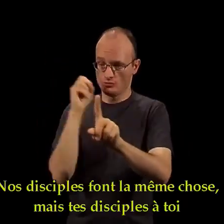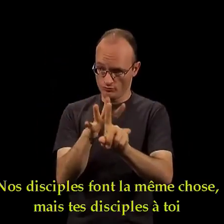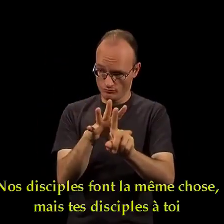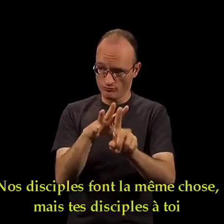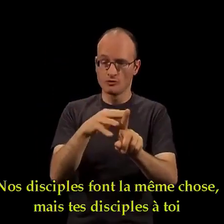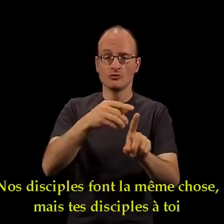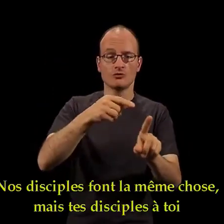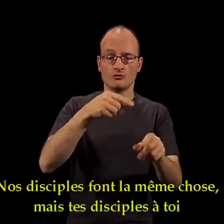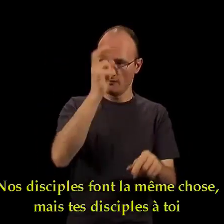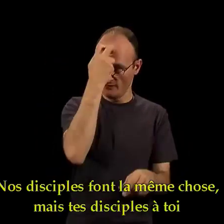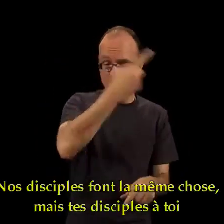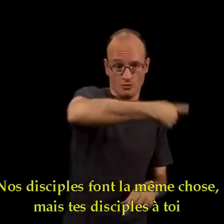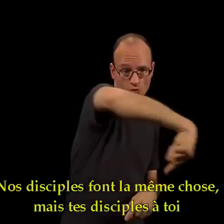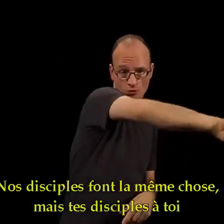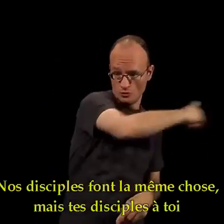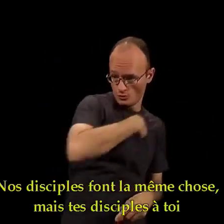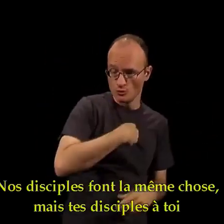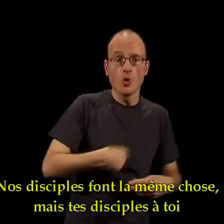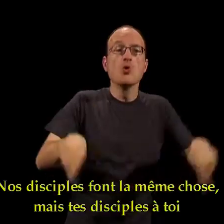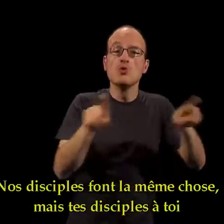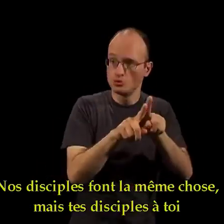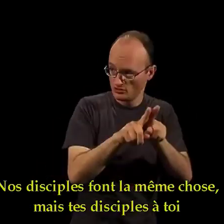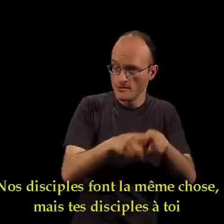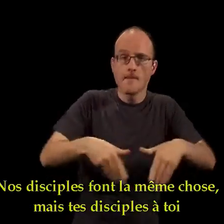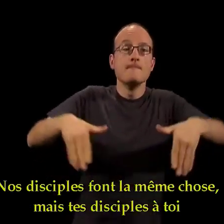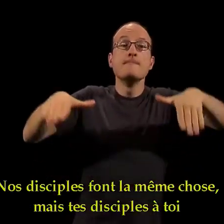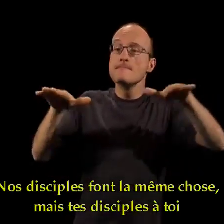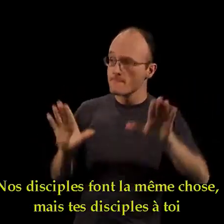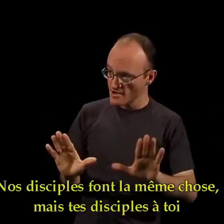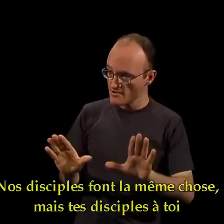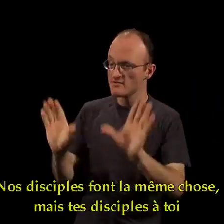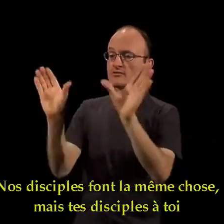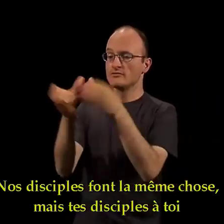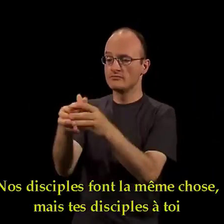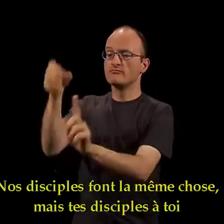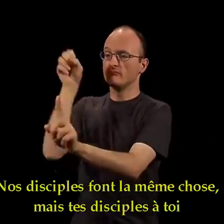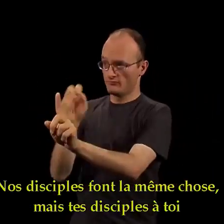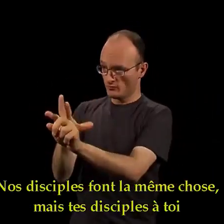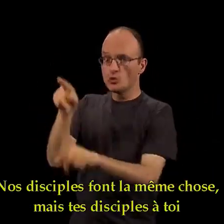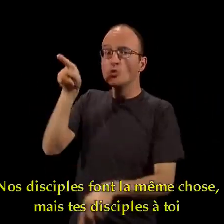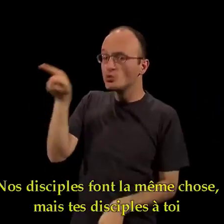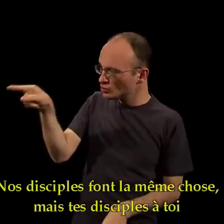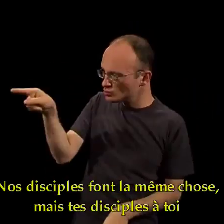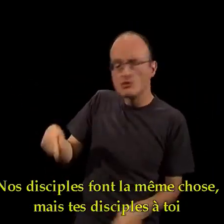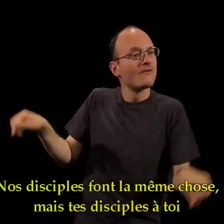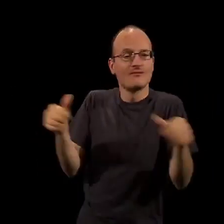Nos disciples font la même chose. Mais tes disciples à toi mangent et boivent.